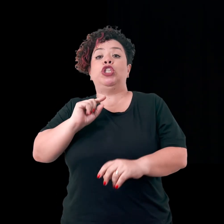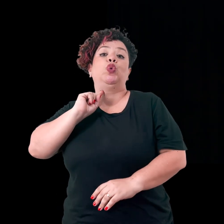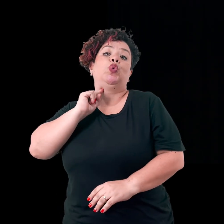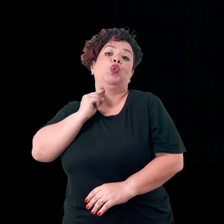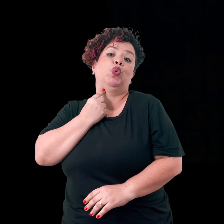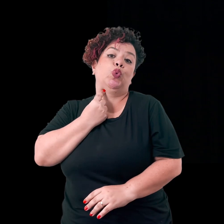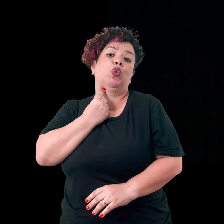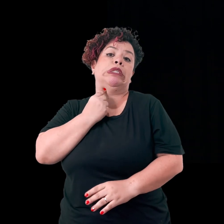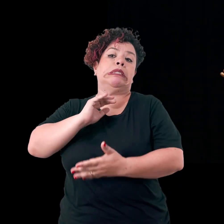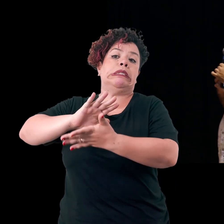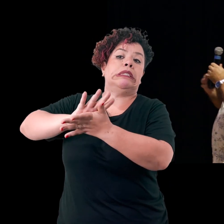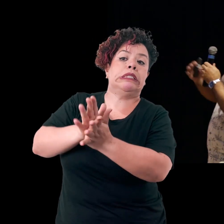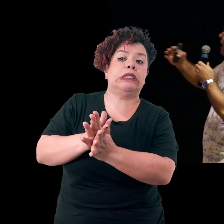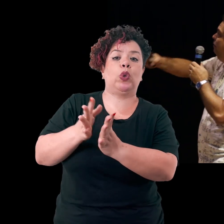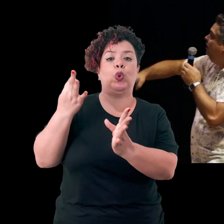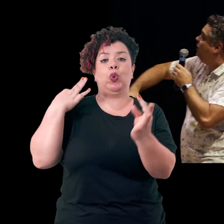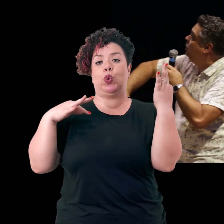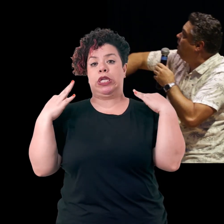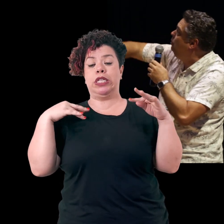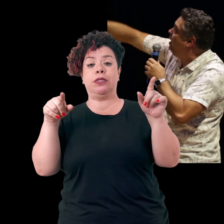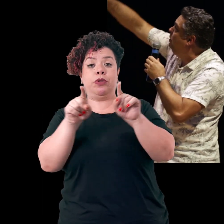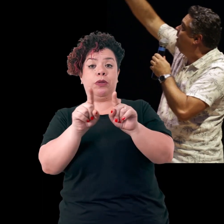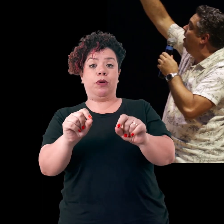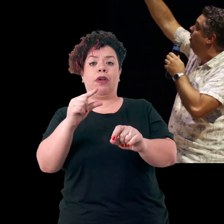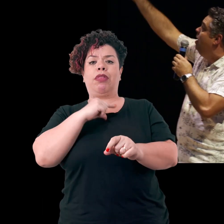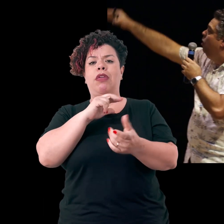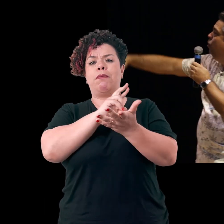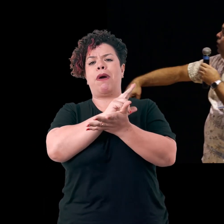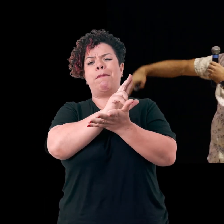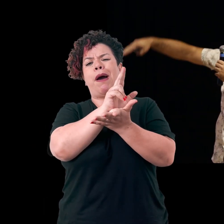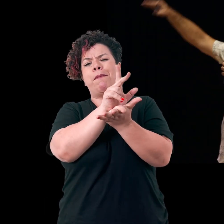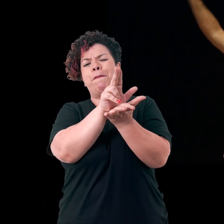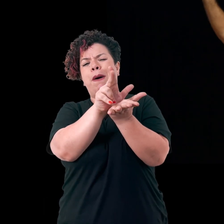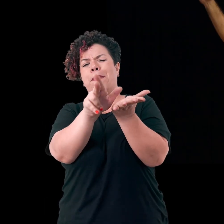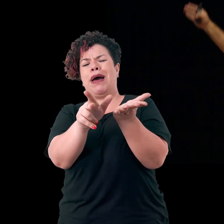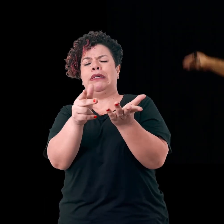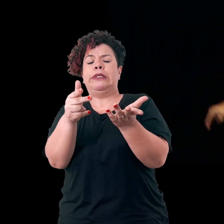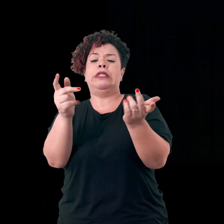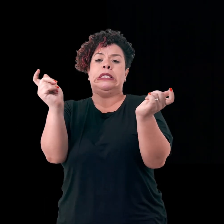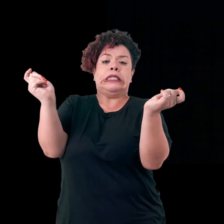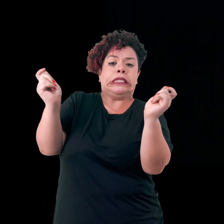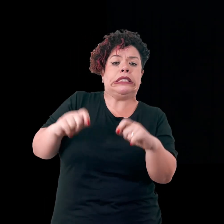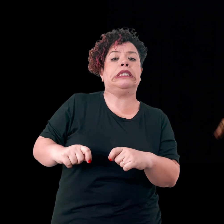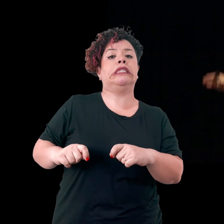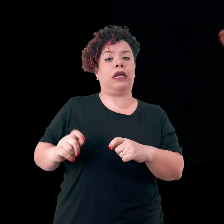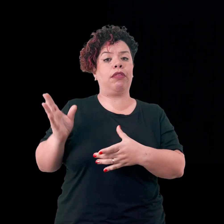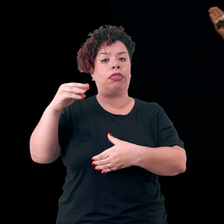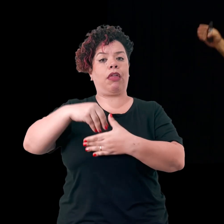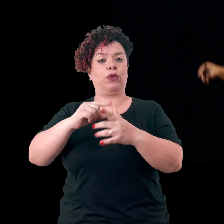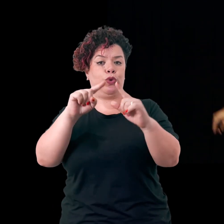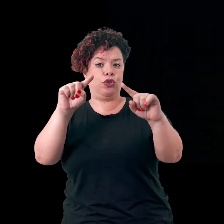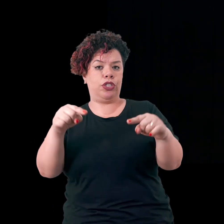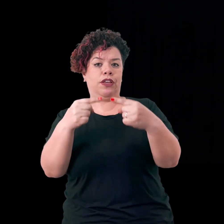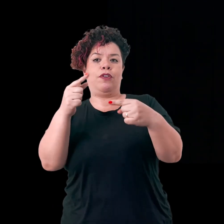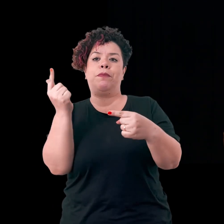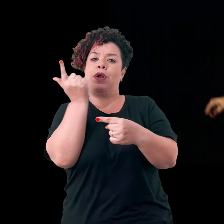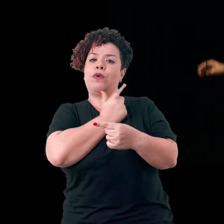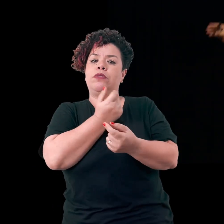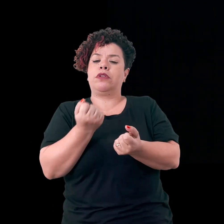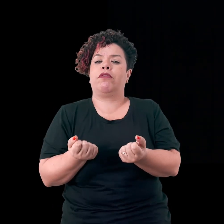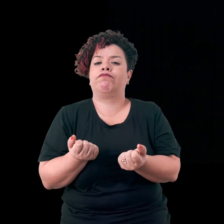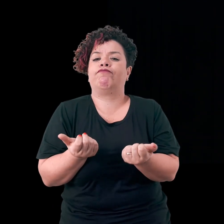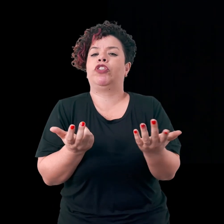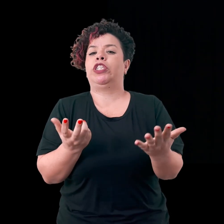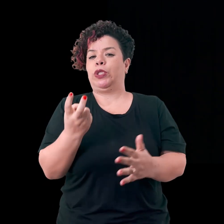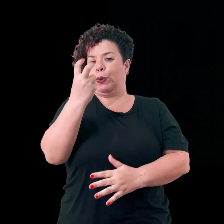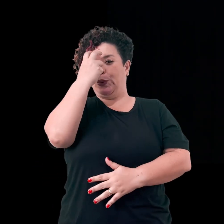e influenciando positivamente o turismo. Enfim, a gente tem um cabedal, um universo de possibilidades nesse desafio de promover a cultura